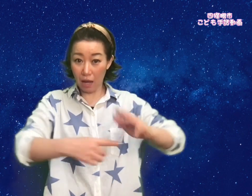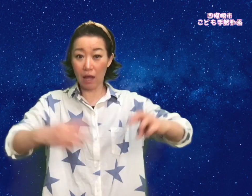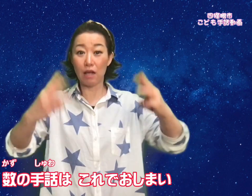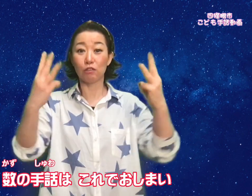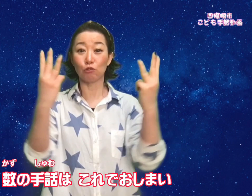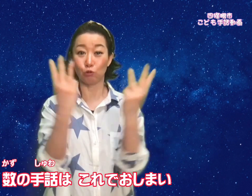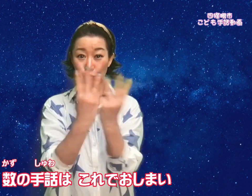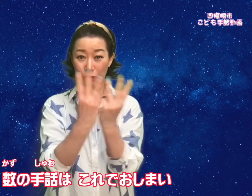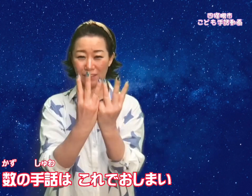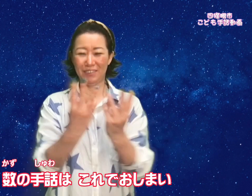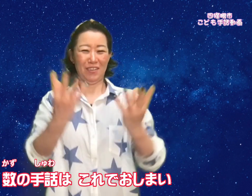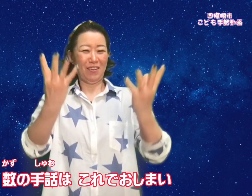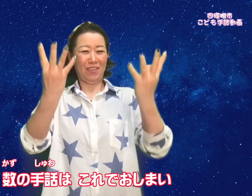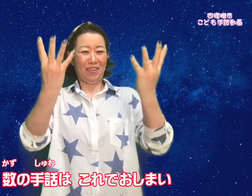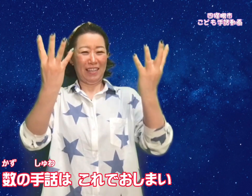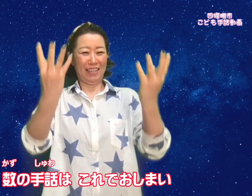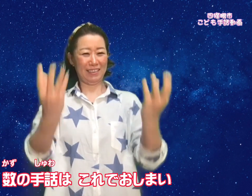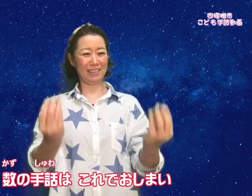数の手話はこれでおしまい。